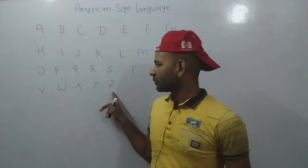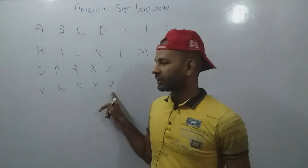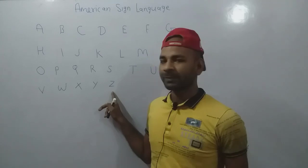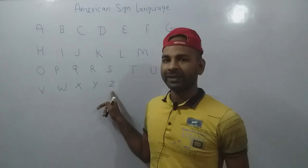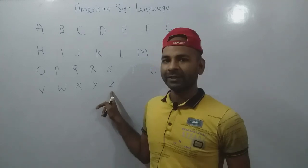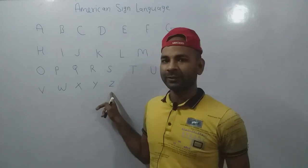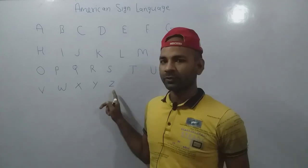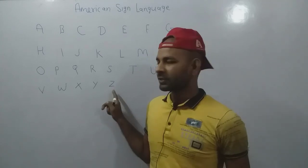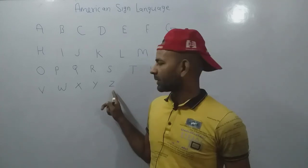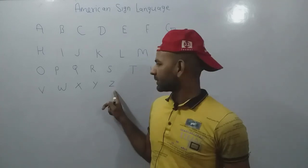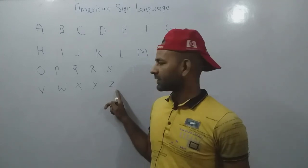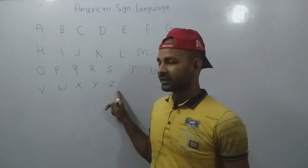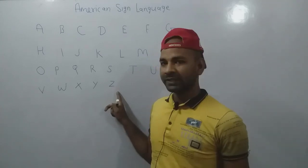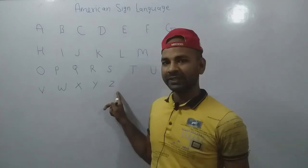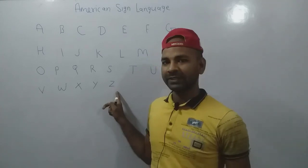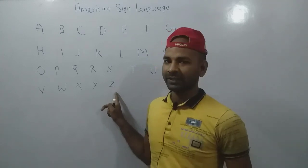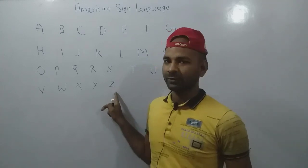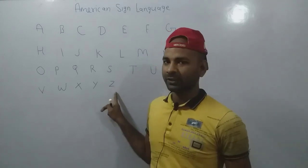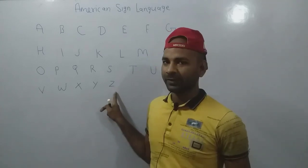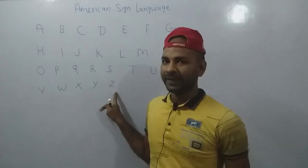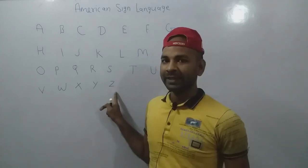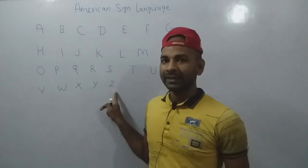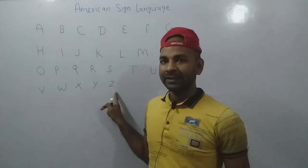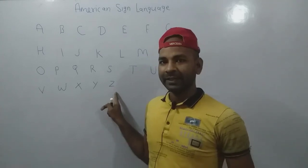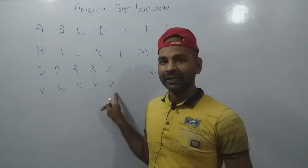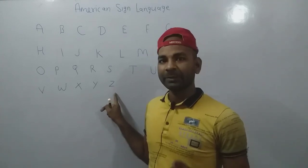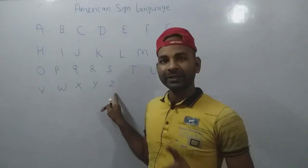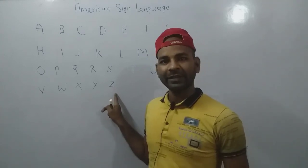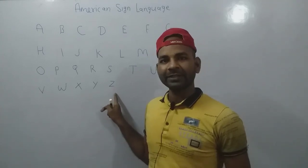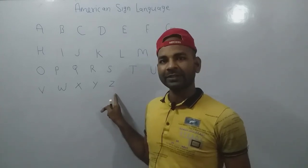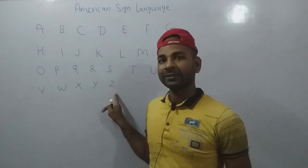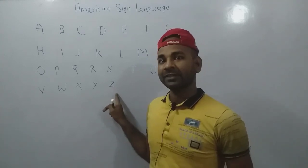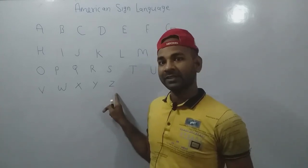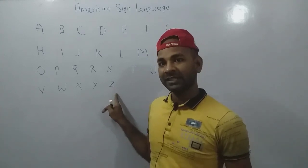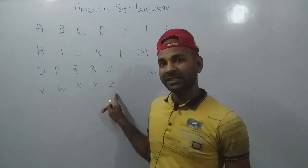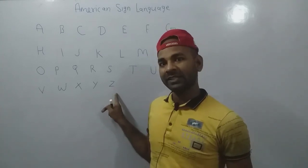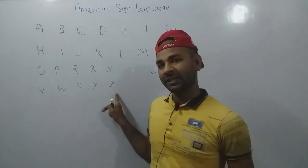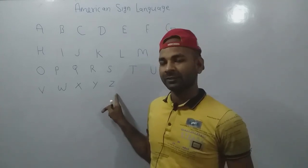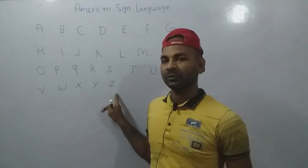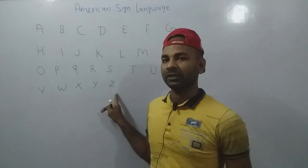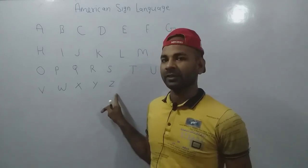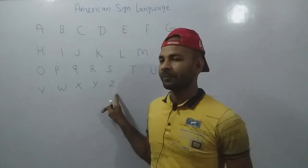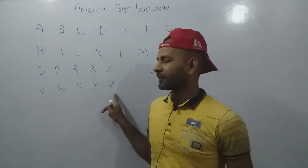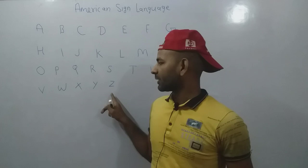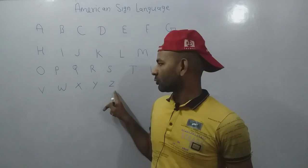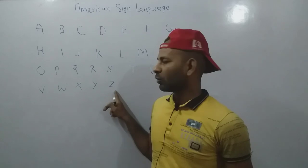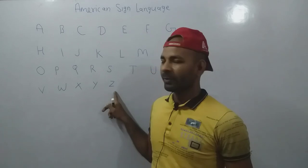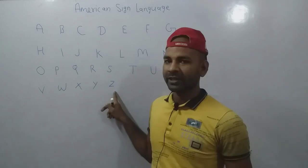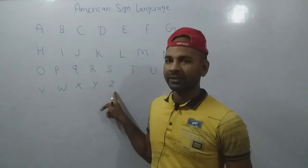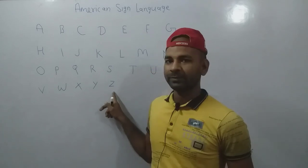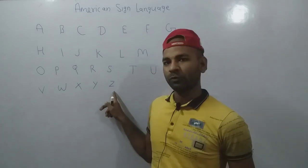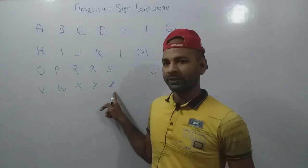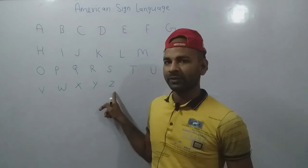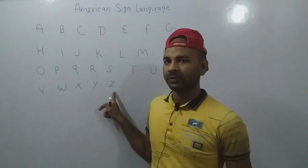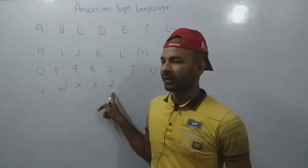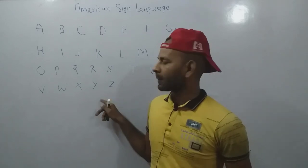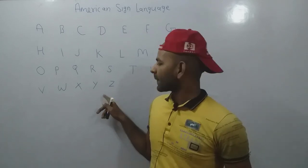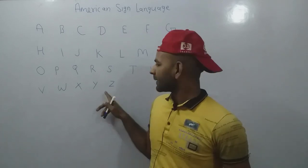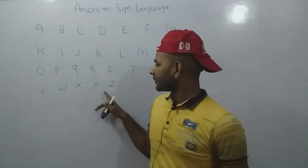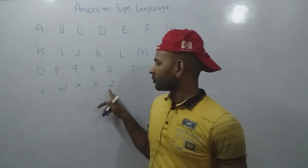इंग्लिश पढ़ाई जाती है उसके हिसाब से Z ही सही होता है। लेकिन आप ये नहीं कह सकते जी गलत होता है, क्योंकि वो अमेरिकन इंग्लिश में वही सही होता है। तो